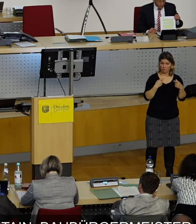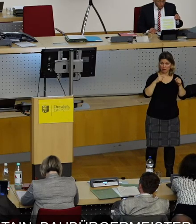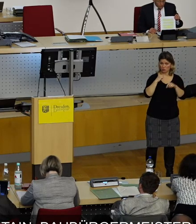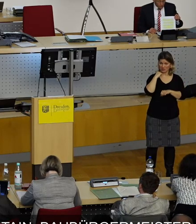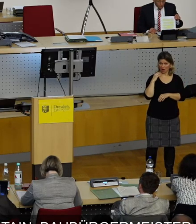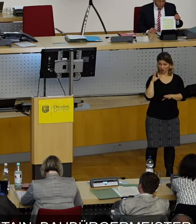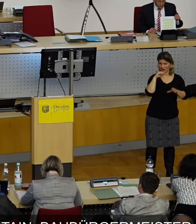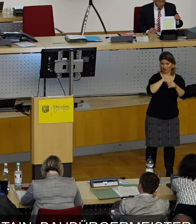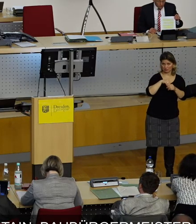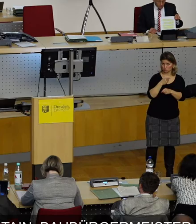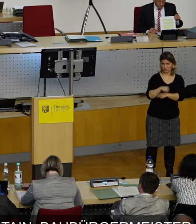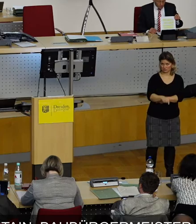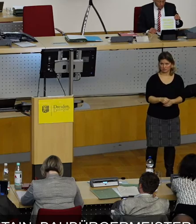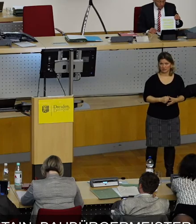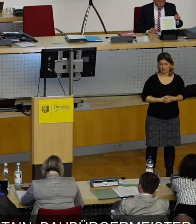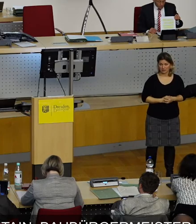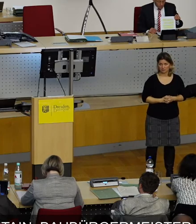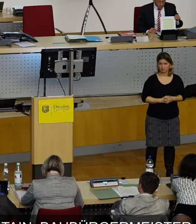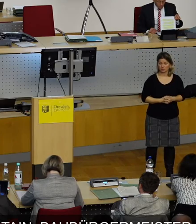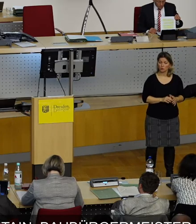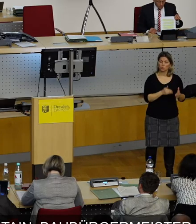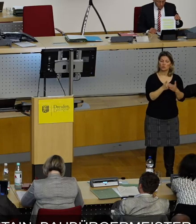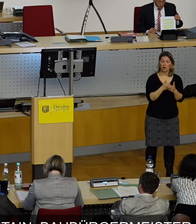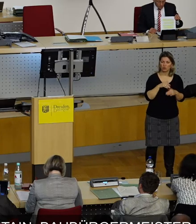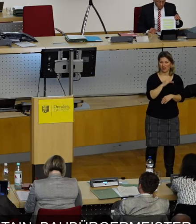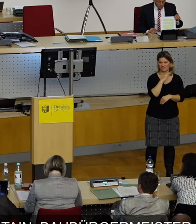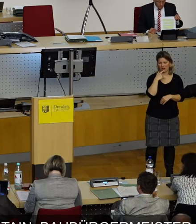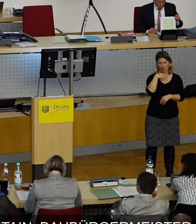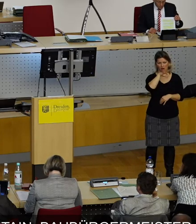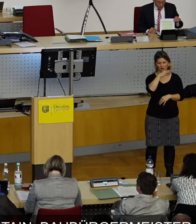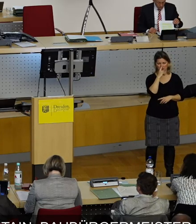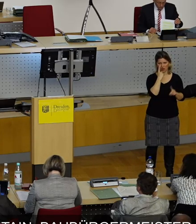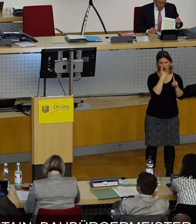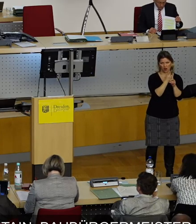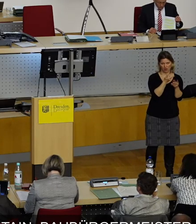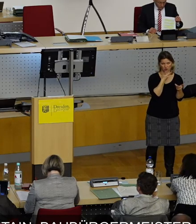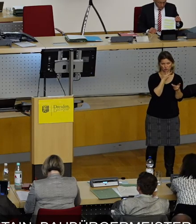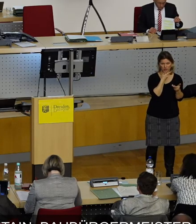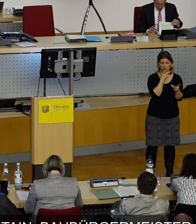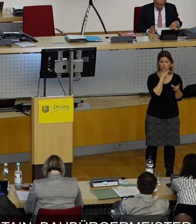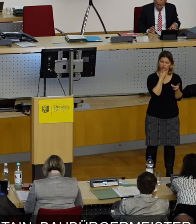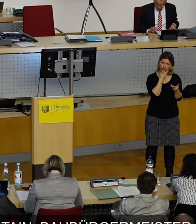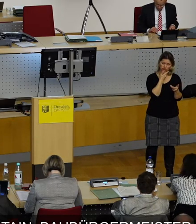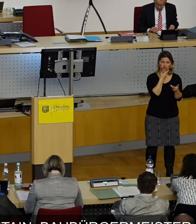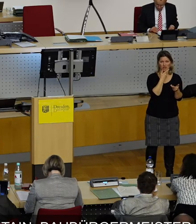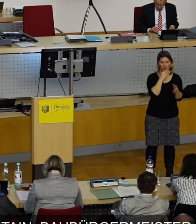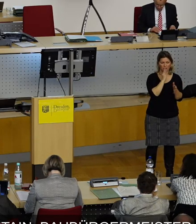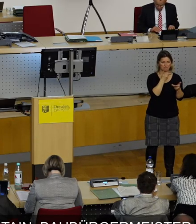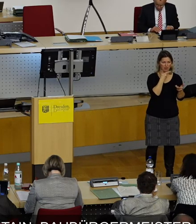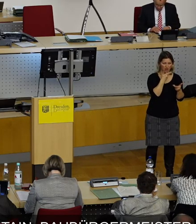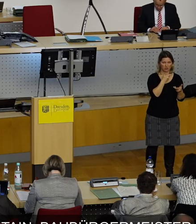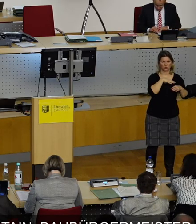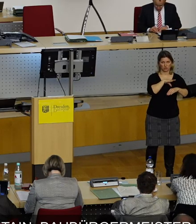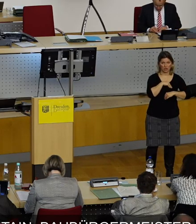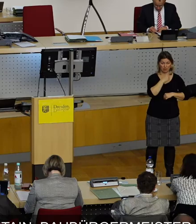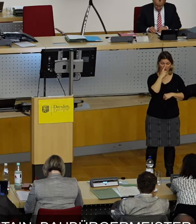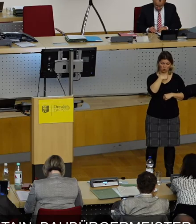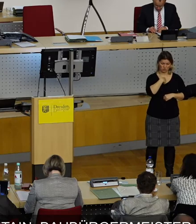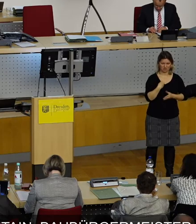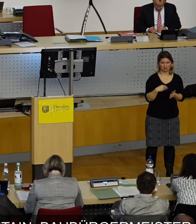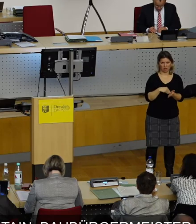Bauträger. Und wir machen sehr, sehr, sehr viele Einzelgespräche, wo wir in die Beratung gehen, zum Teil auch an meinem Tisch. Und das ist, glaube ich, das Höchste, was